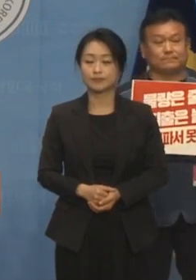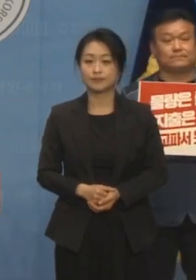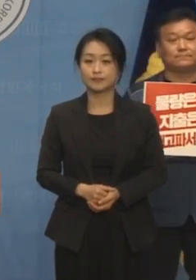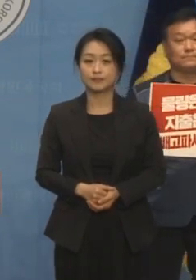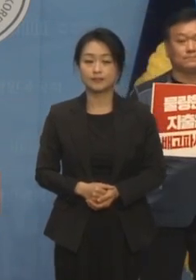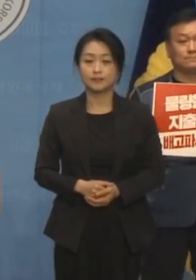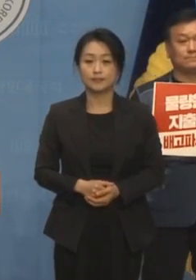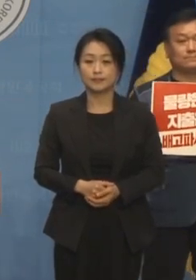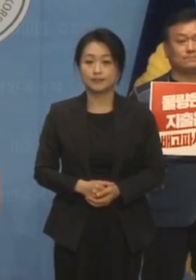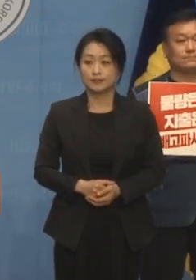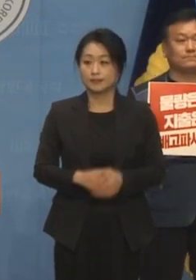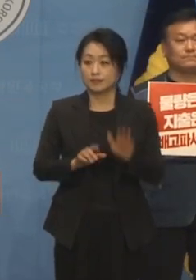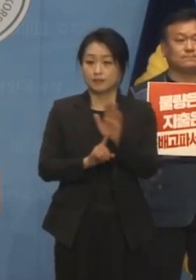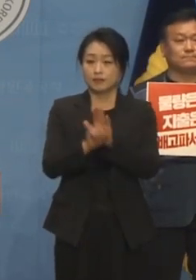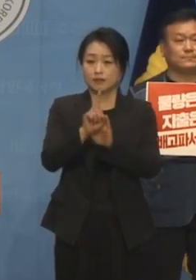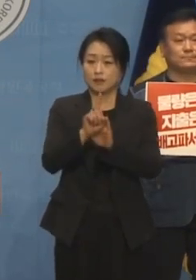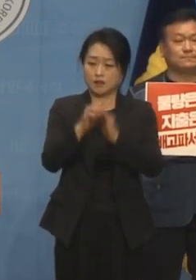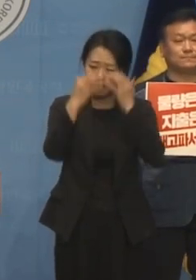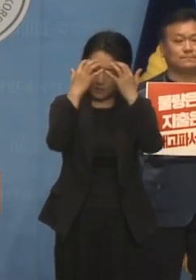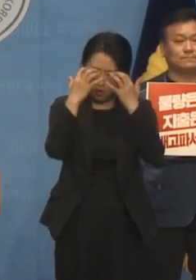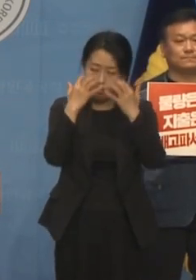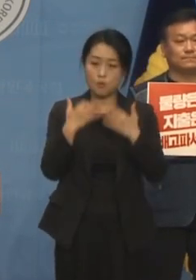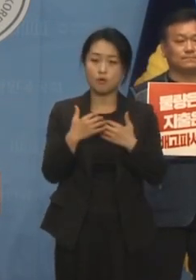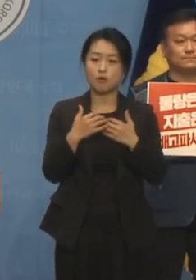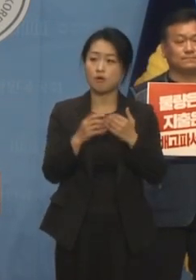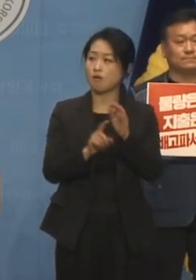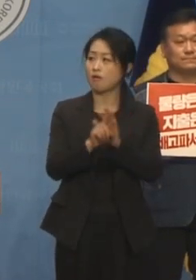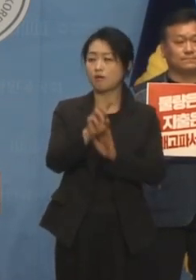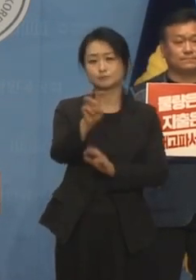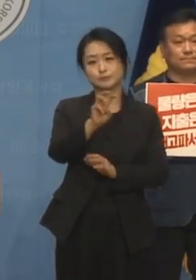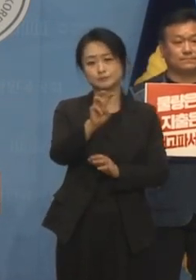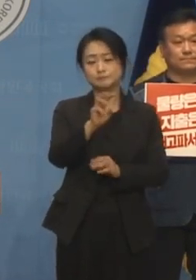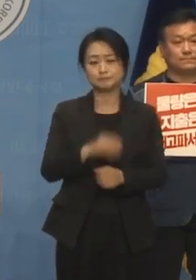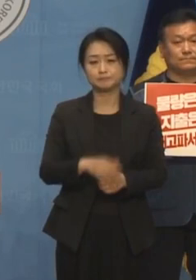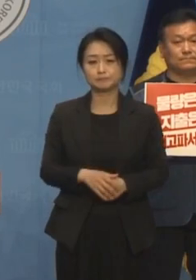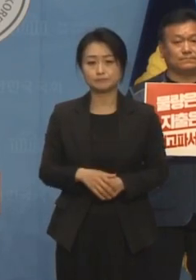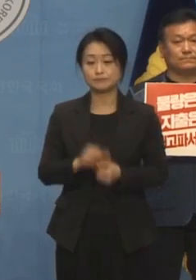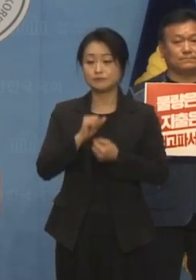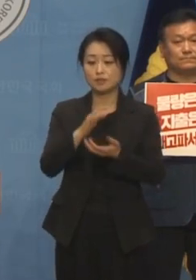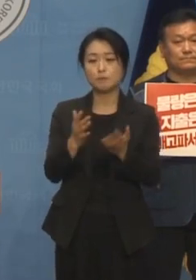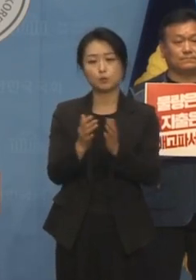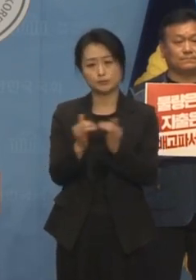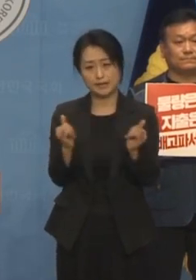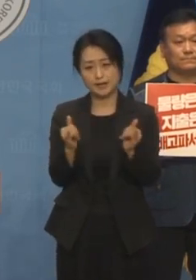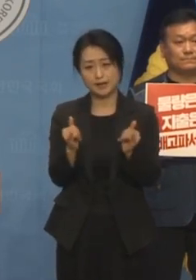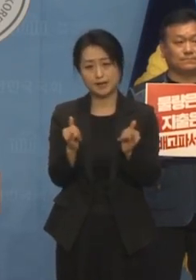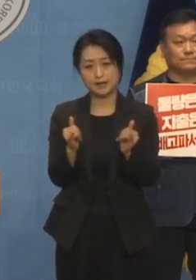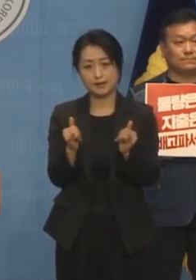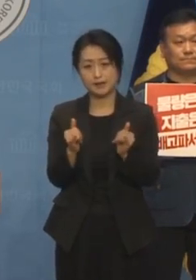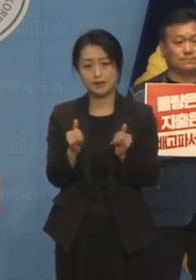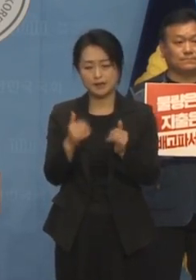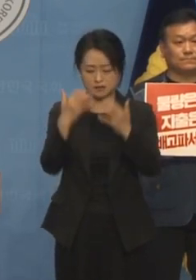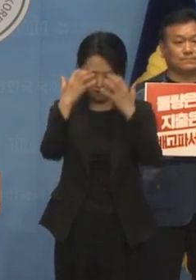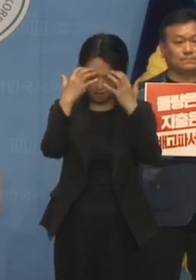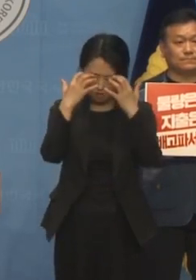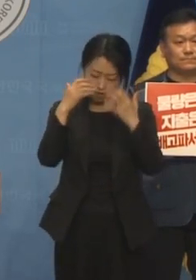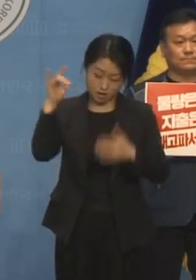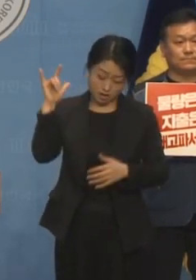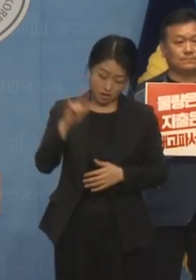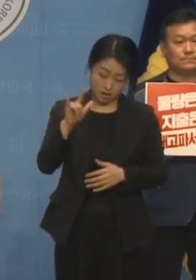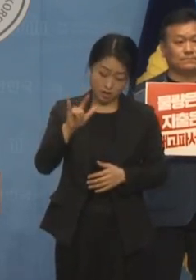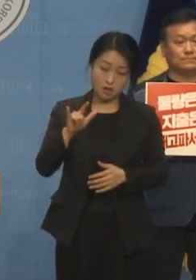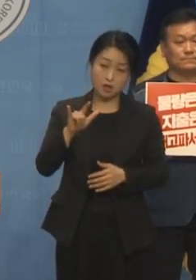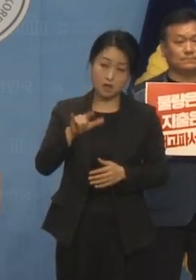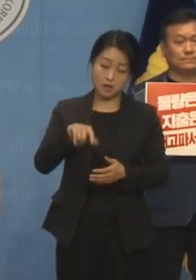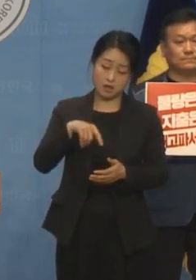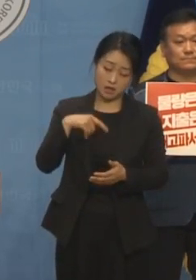예, 연일 30도가 넘는 불볕더위가 이어지고 있습니다. 이 택배 노동자들도 이 불볕더위에 쓰러져